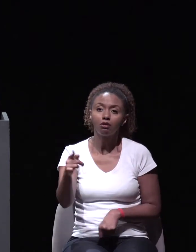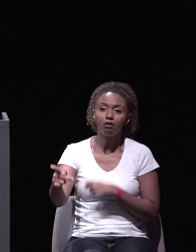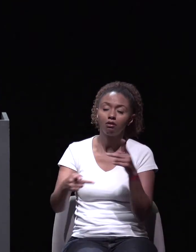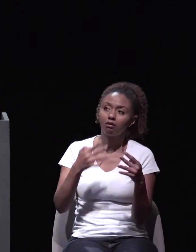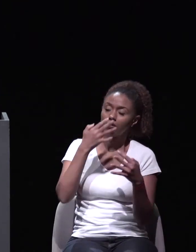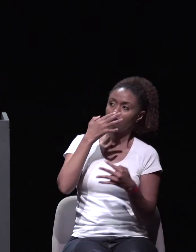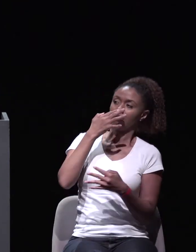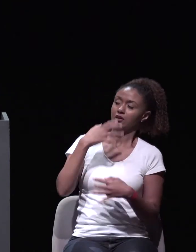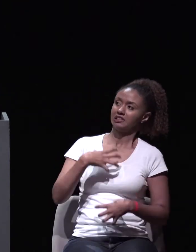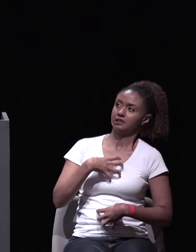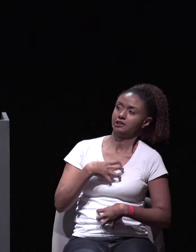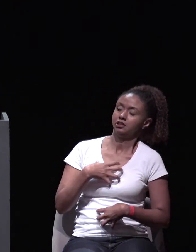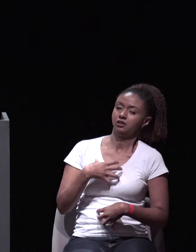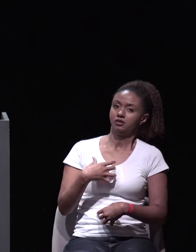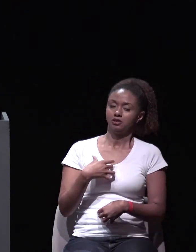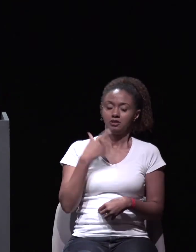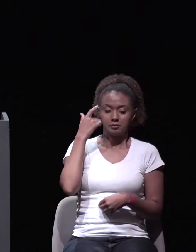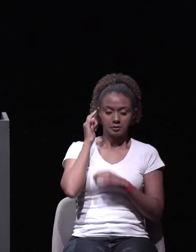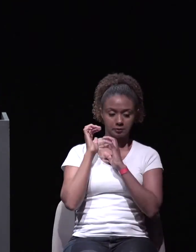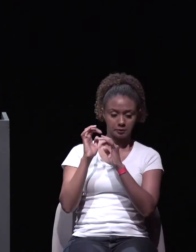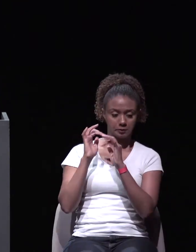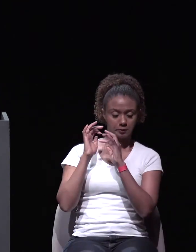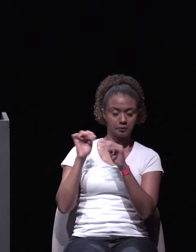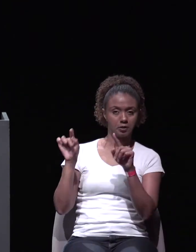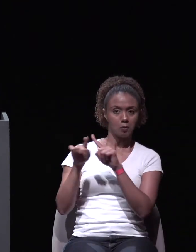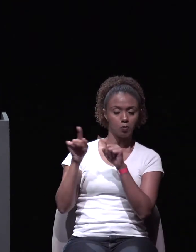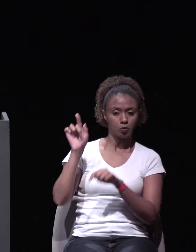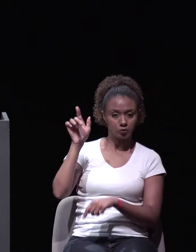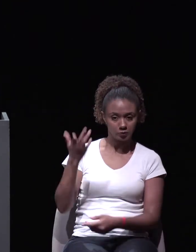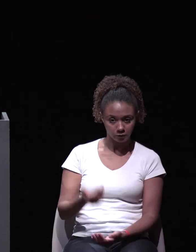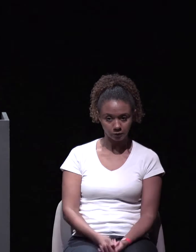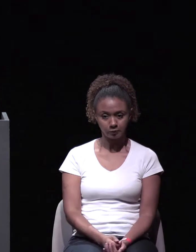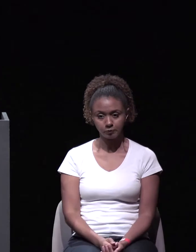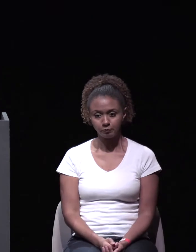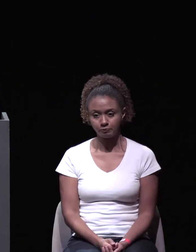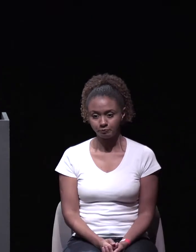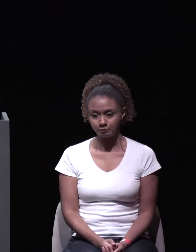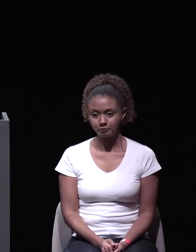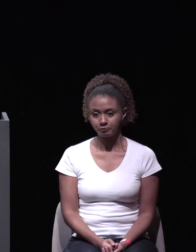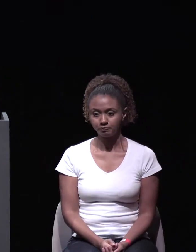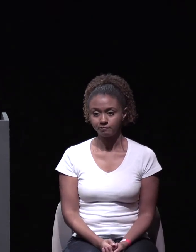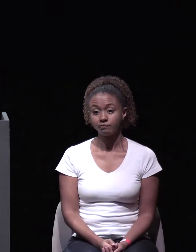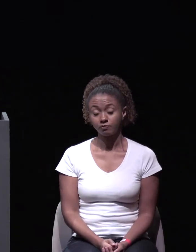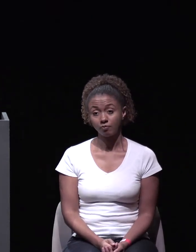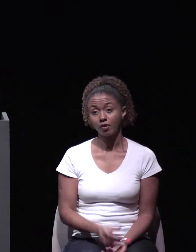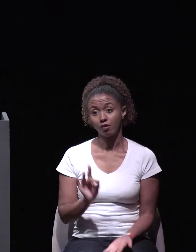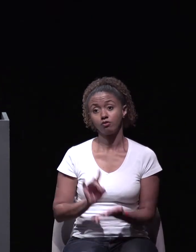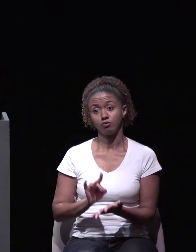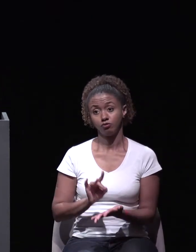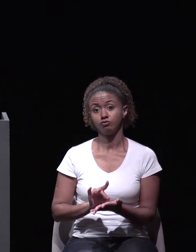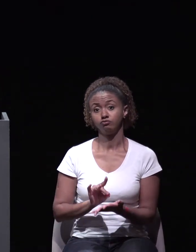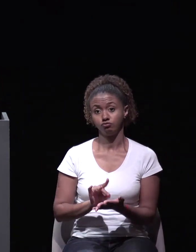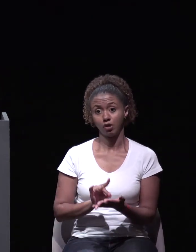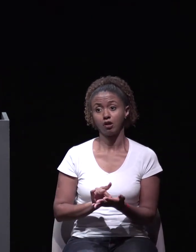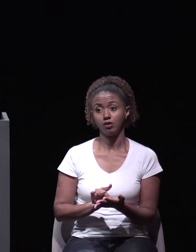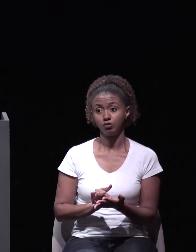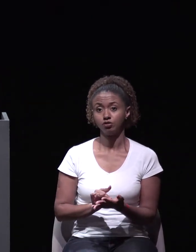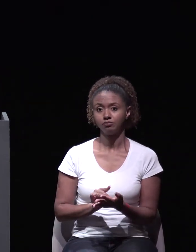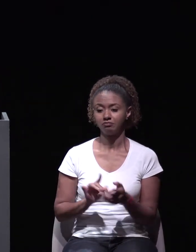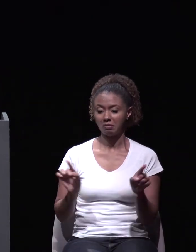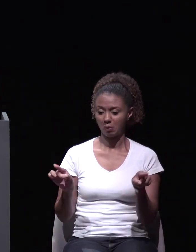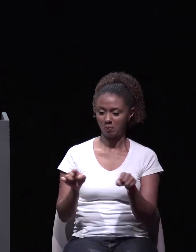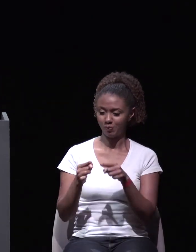pelo que a música traz, o que ela diz e o que ela representa, né? Ela é uma música que vai falar dessa